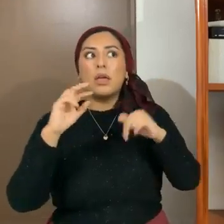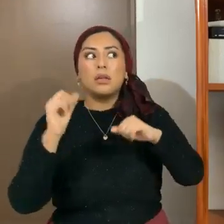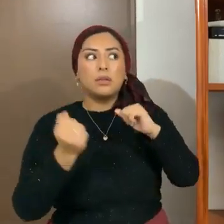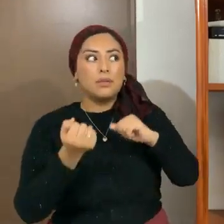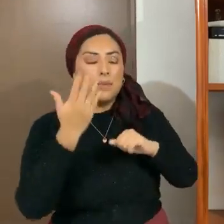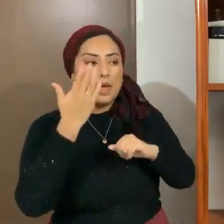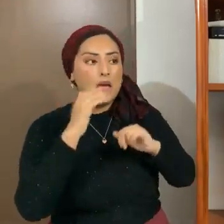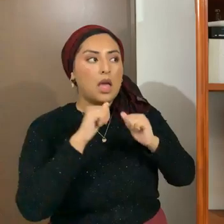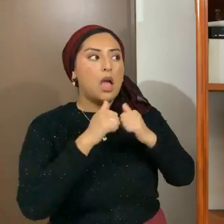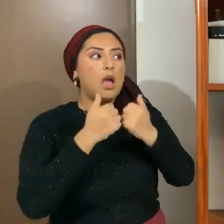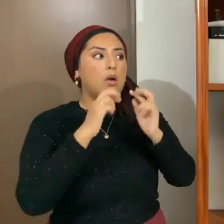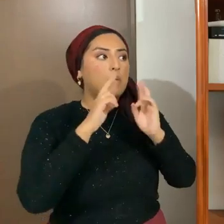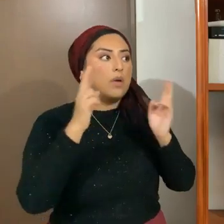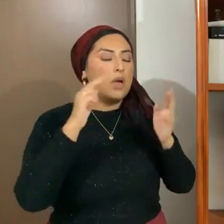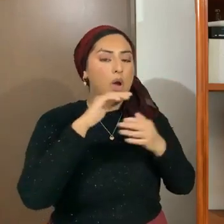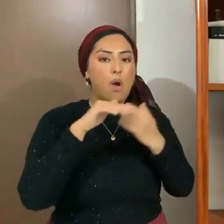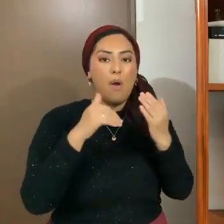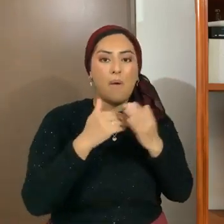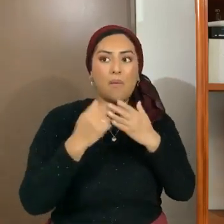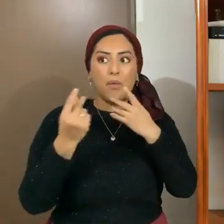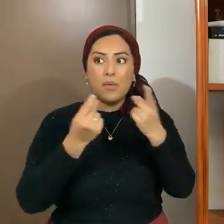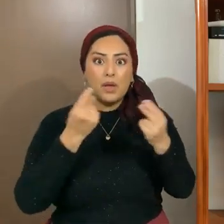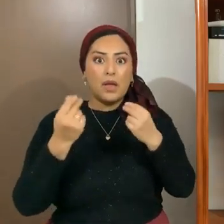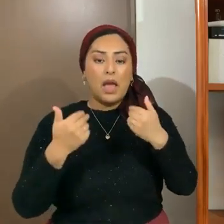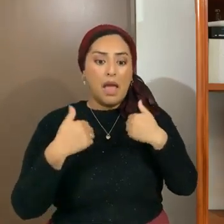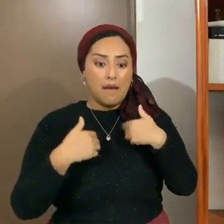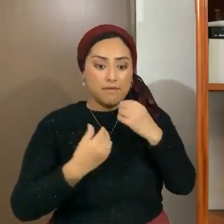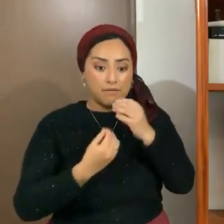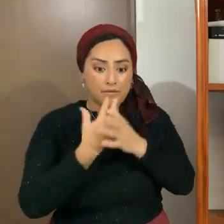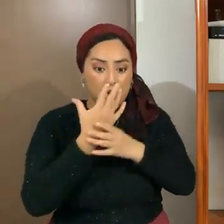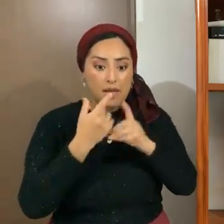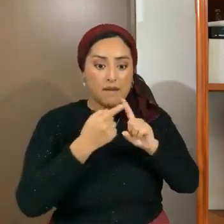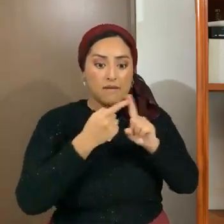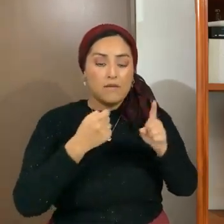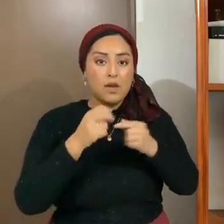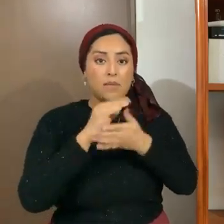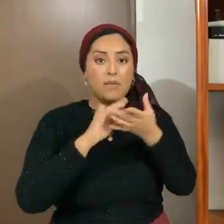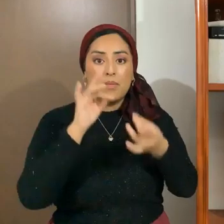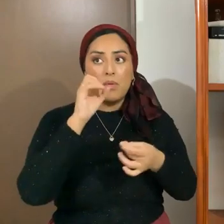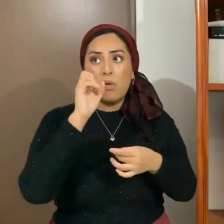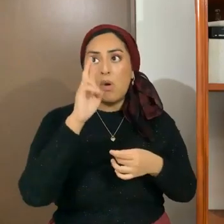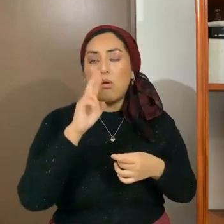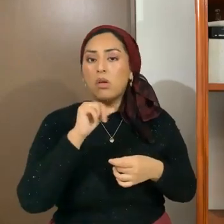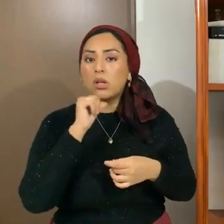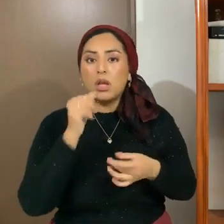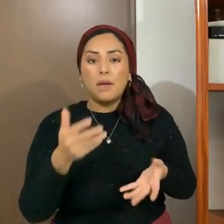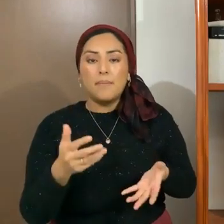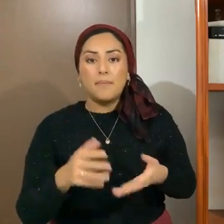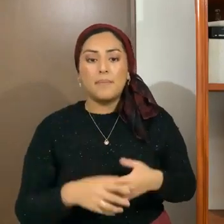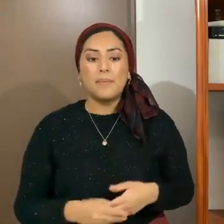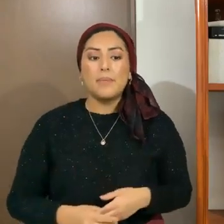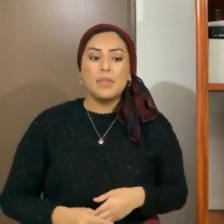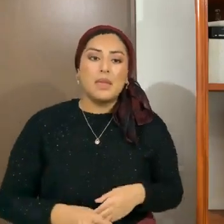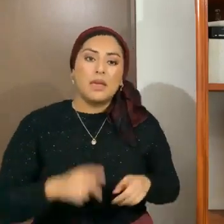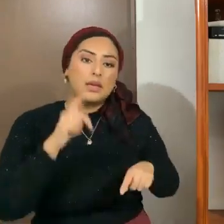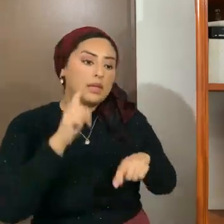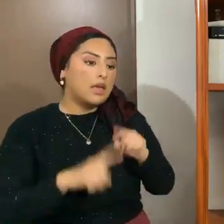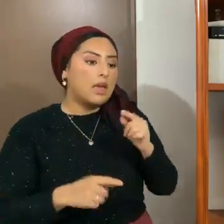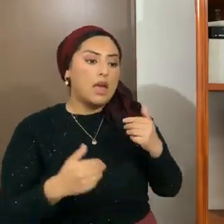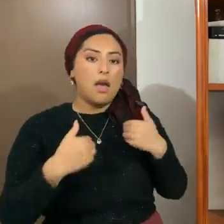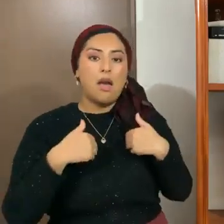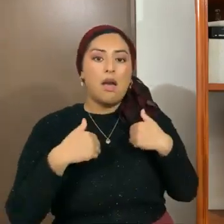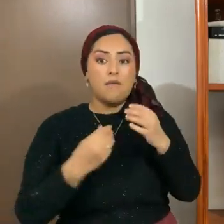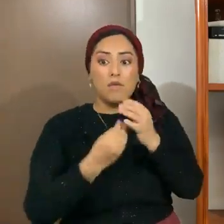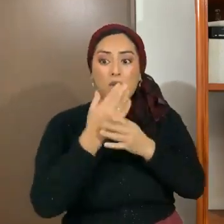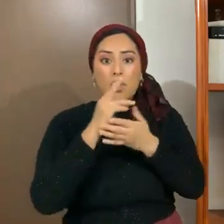cómo preparamos todo lo que hacemos al Eterno. ¿Tenemos los frutos del Ruach HaKodesh o no los tenemos? No se puede tener los frutos del Ruach